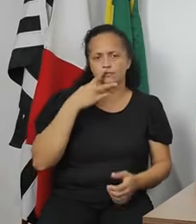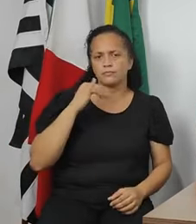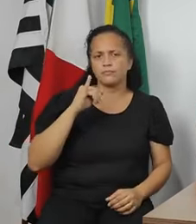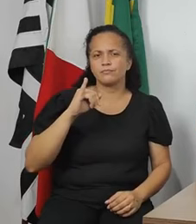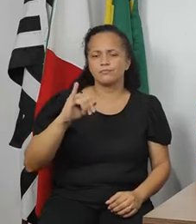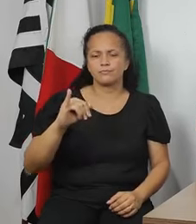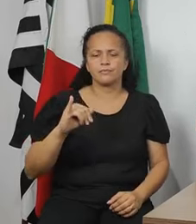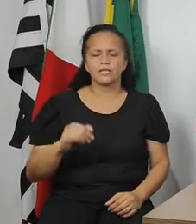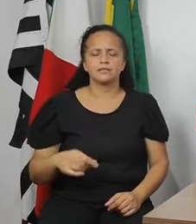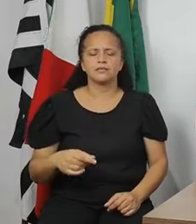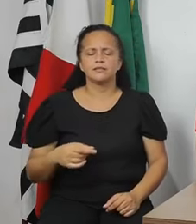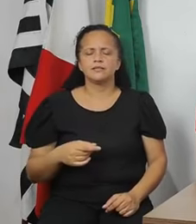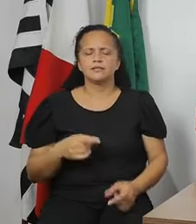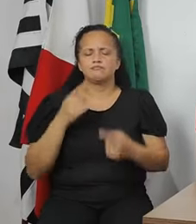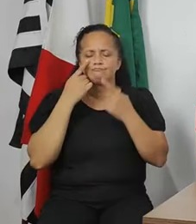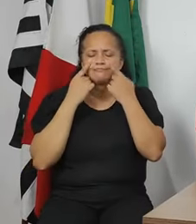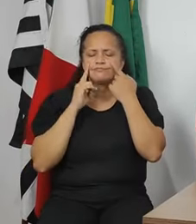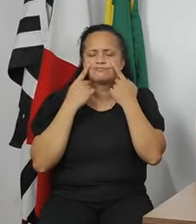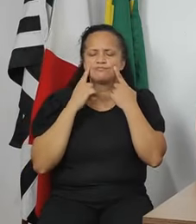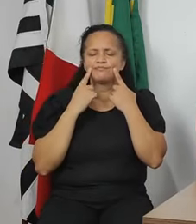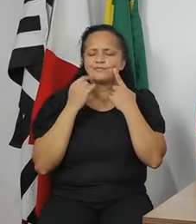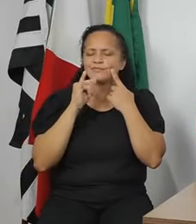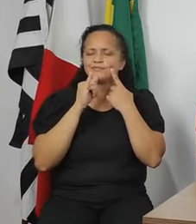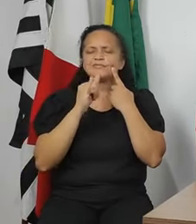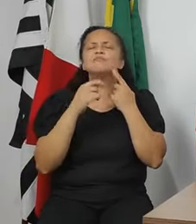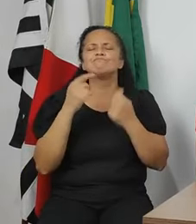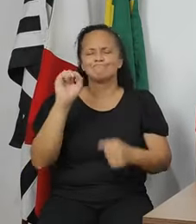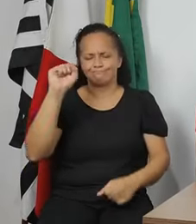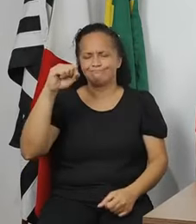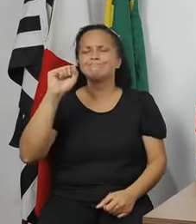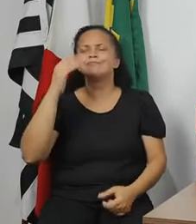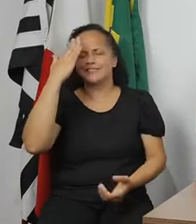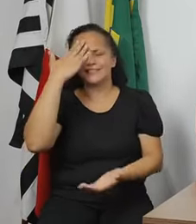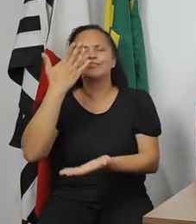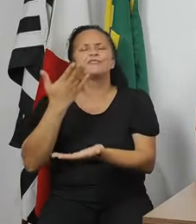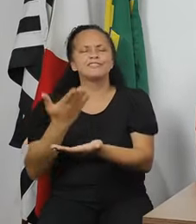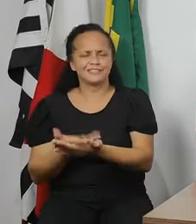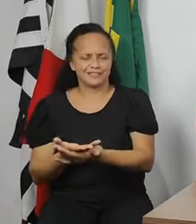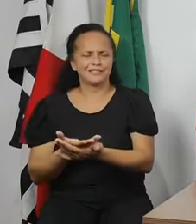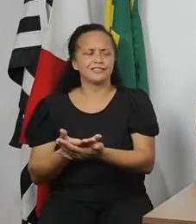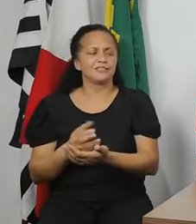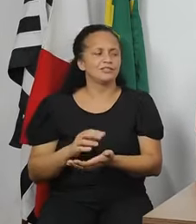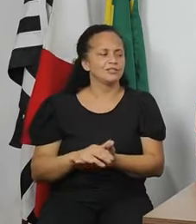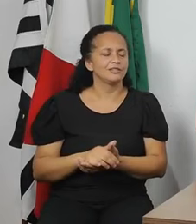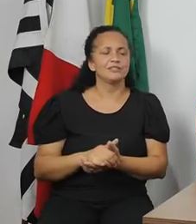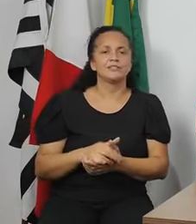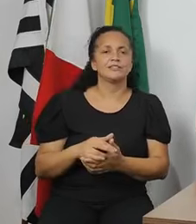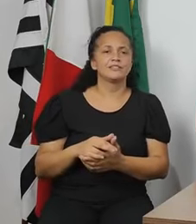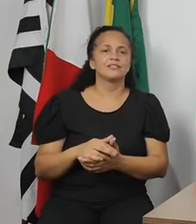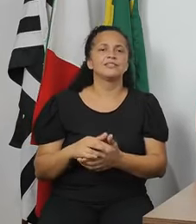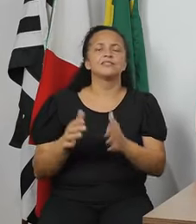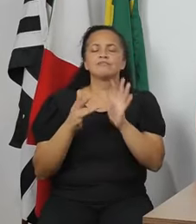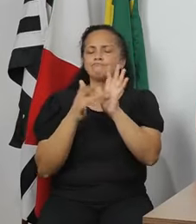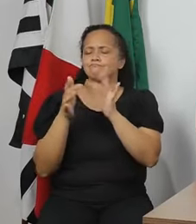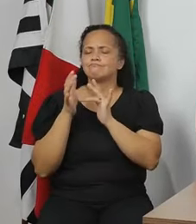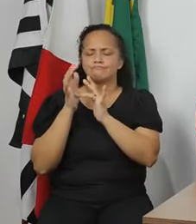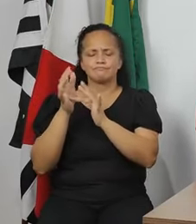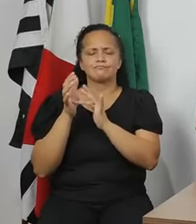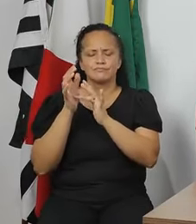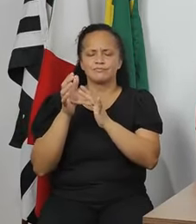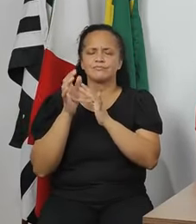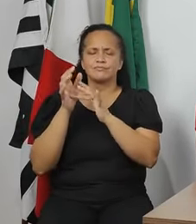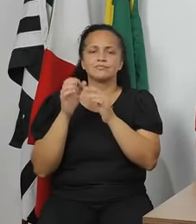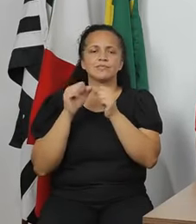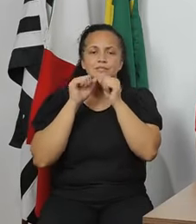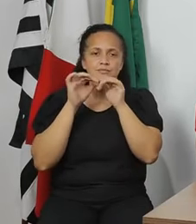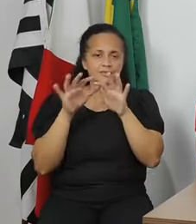com lágrimas, disse: Eu creio que o Senhor, eu creio, Senhor, ajuda a minha incredulidade.